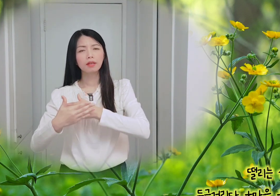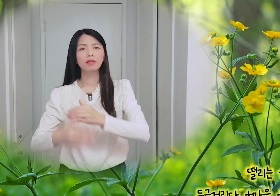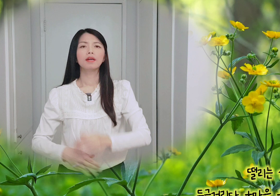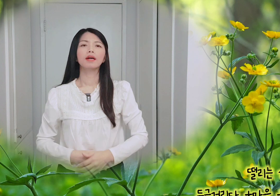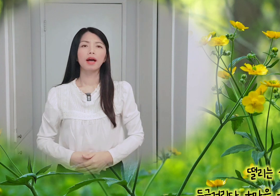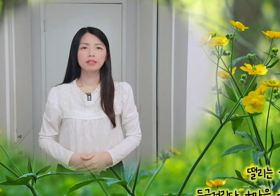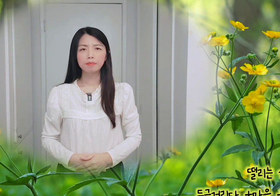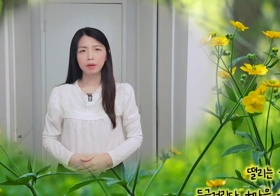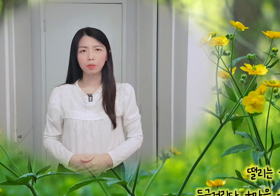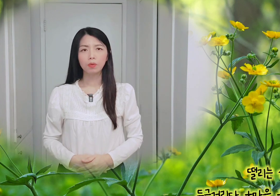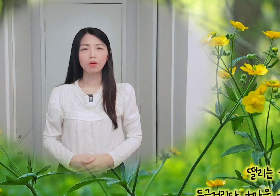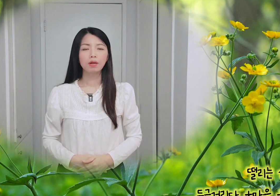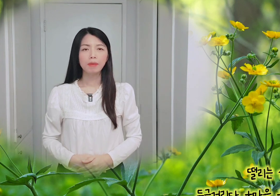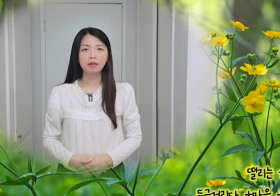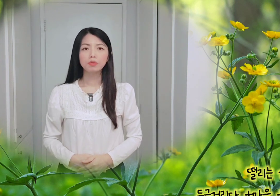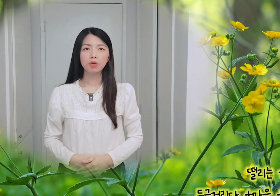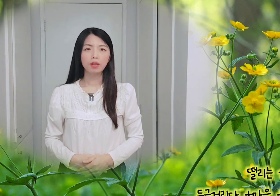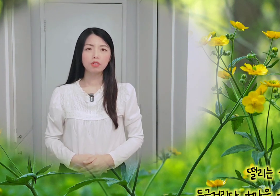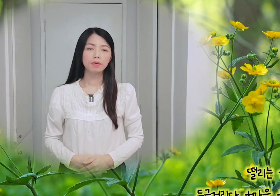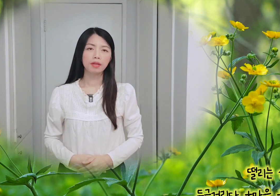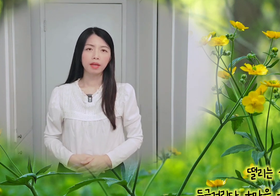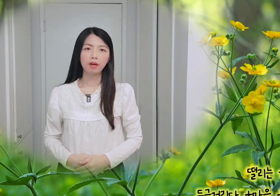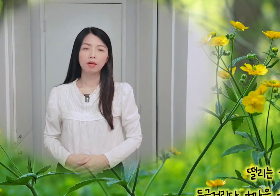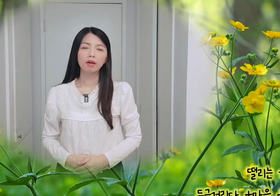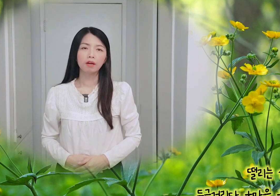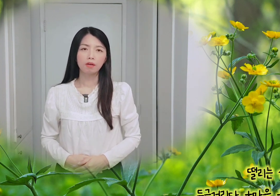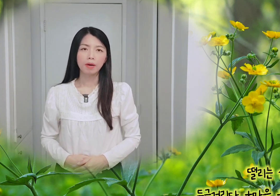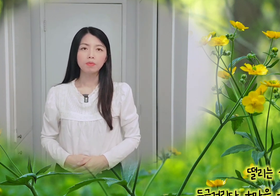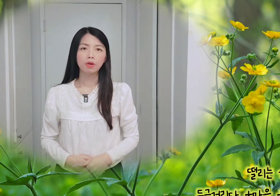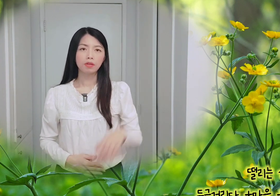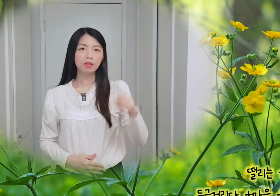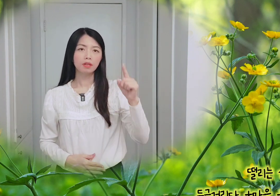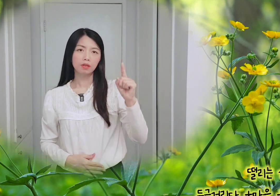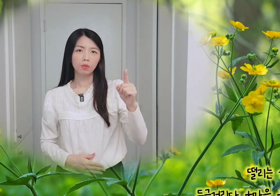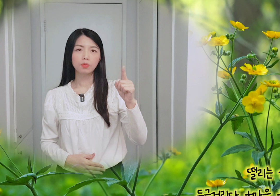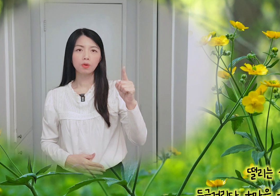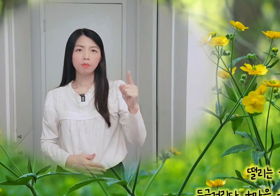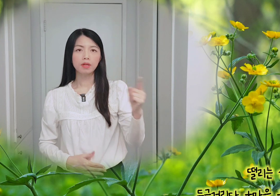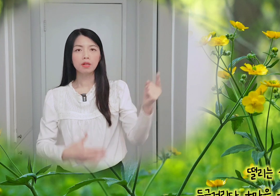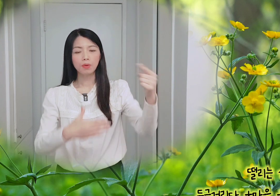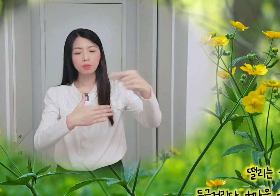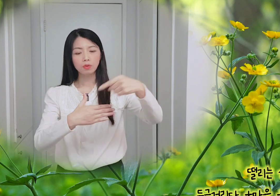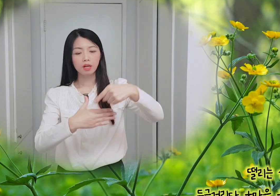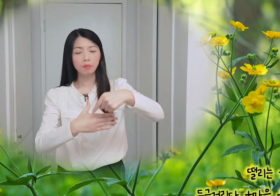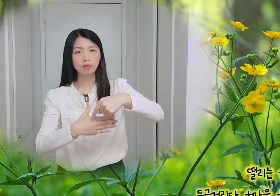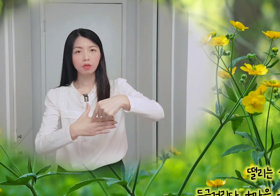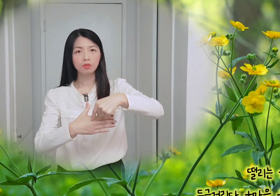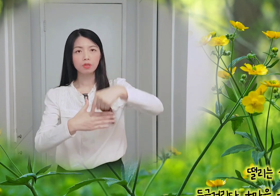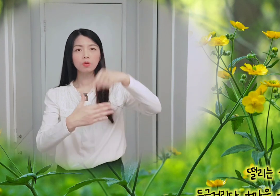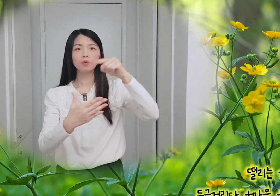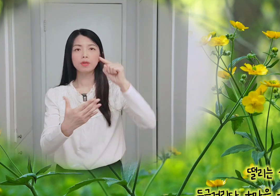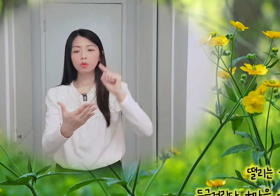떨리는 가슴 안고. 마음 수어를 해주시면 되는데요. 마음 수어는 오른손 검지를 왼손 등